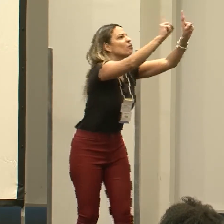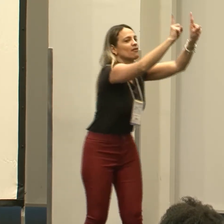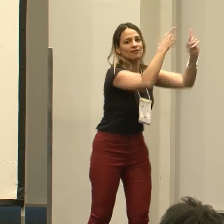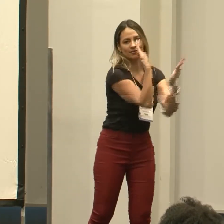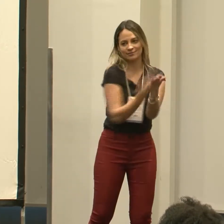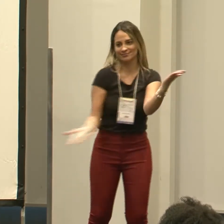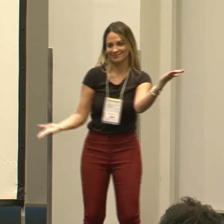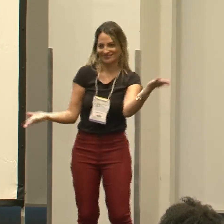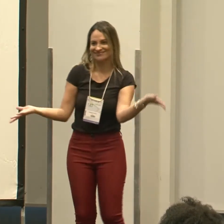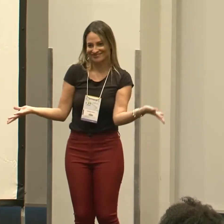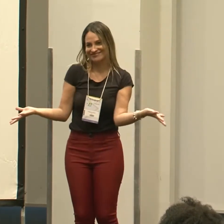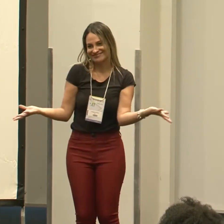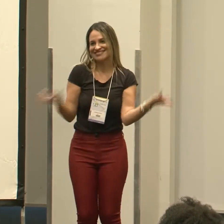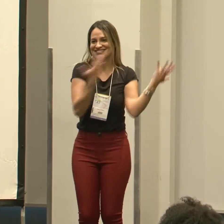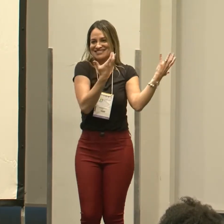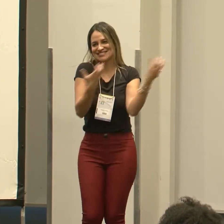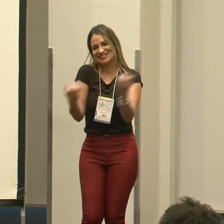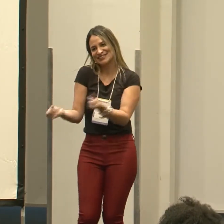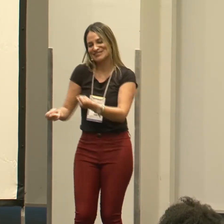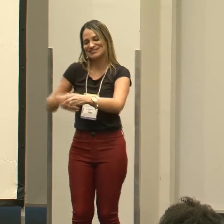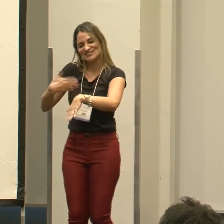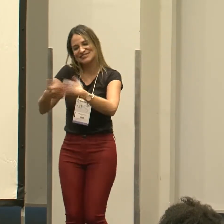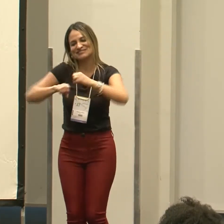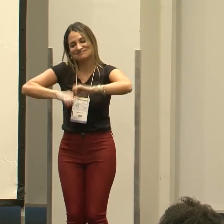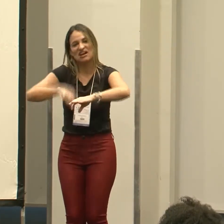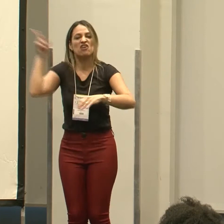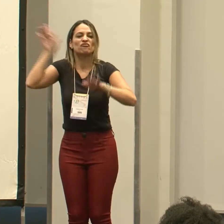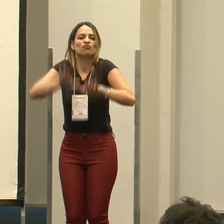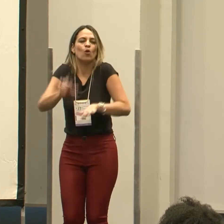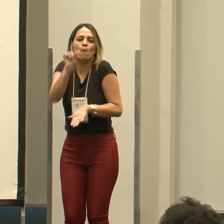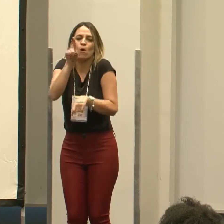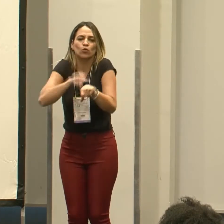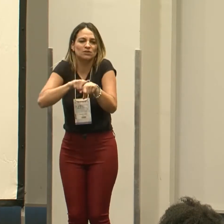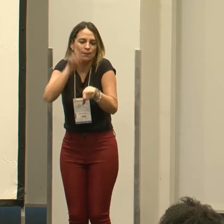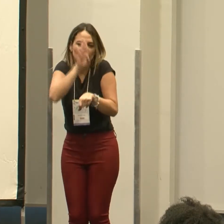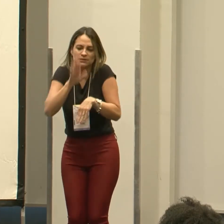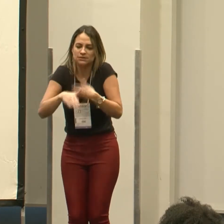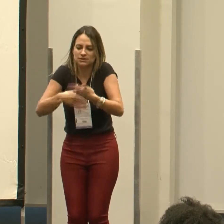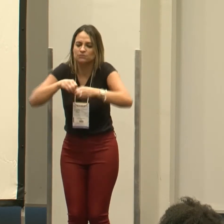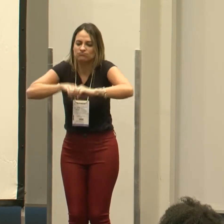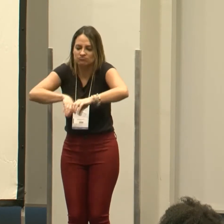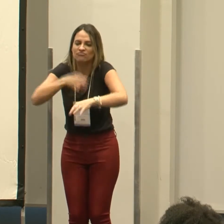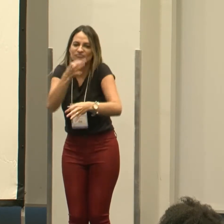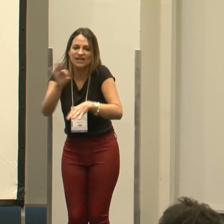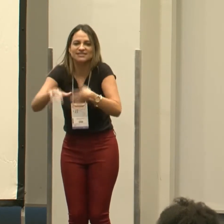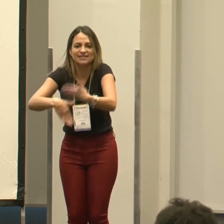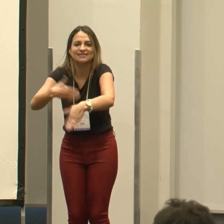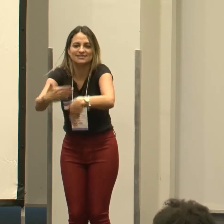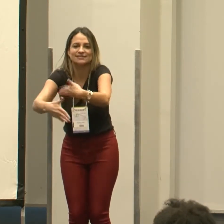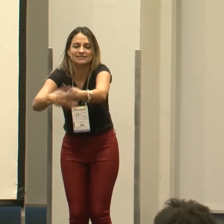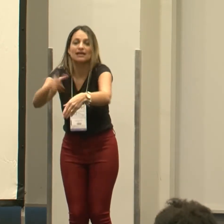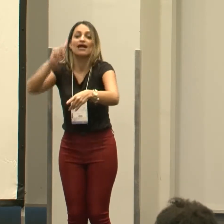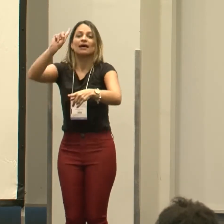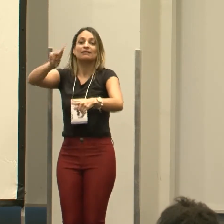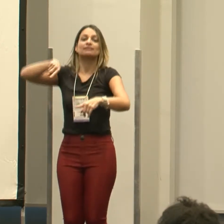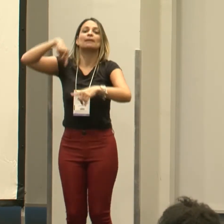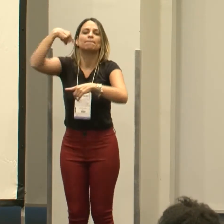transformando. Ninguém podia recusar e perder essa oportunidade. Então ele ficou pouco tempo no Brasil ensinando a língua de sinais